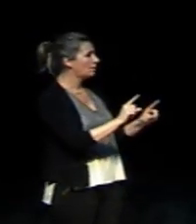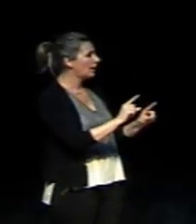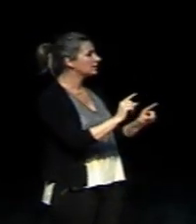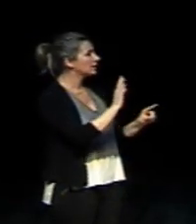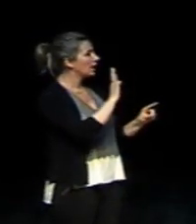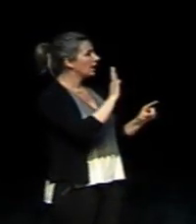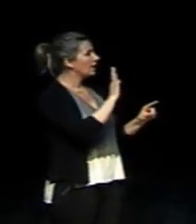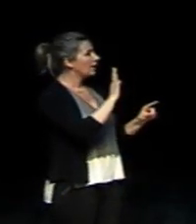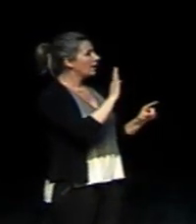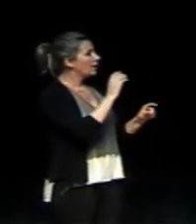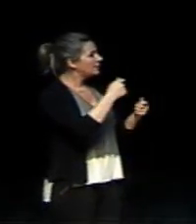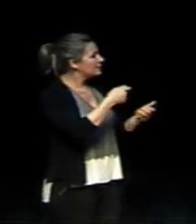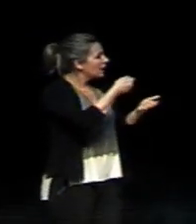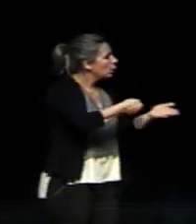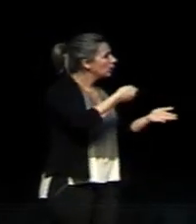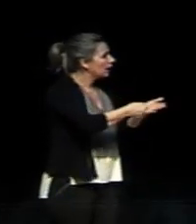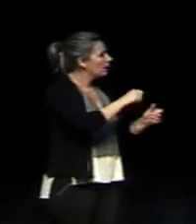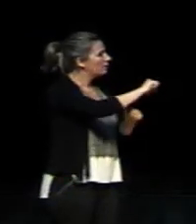Cursos com cargas horárias curtas, talvez